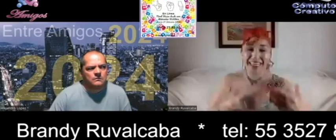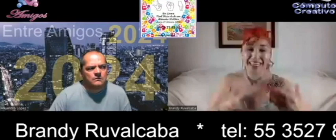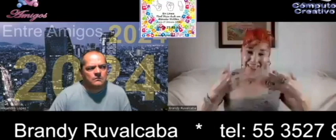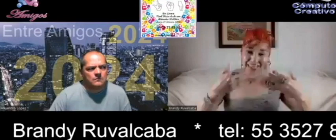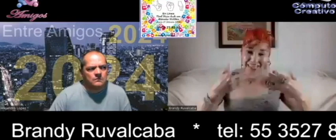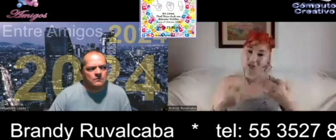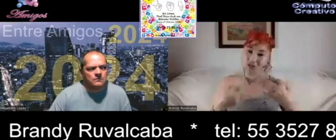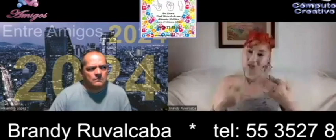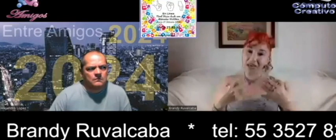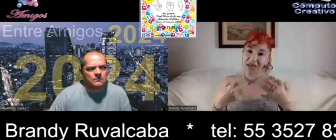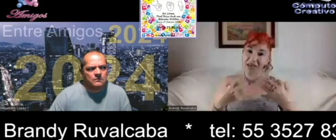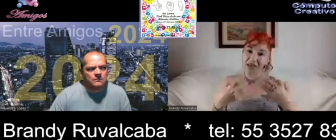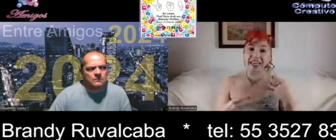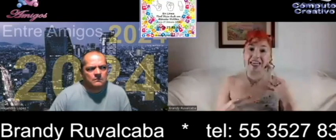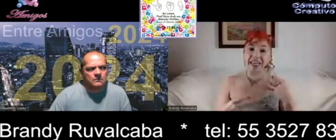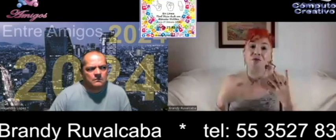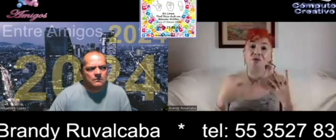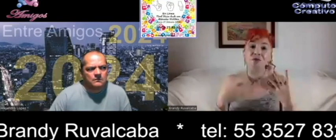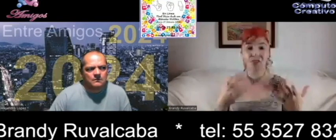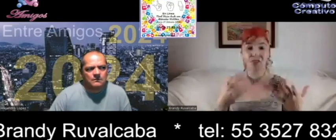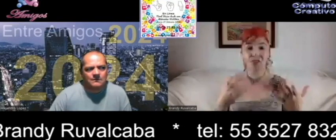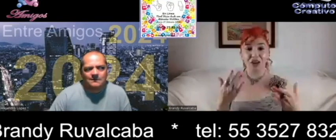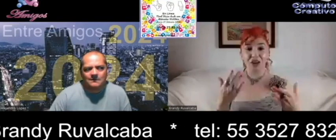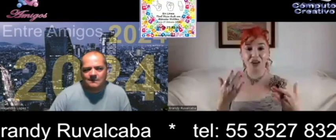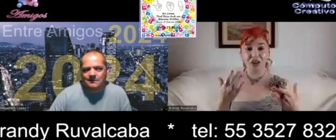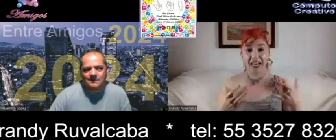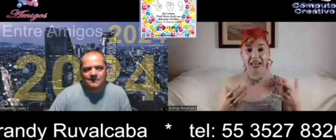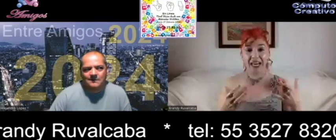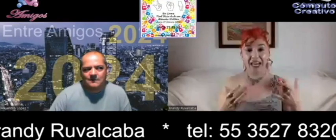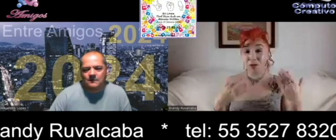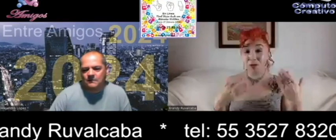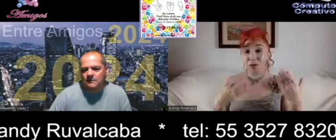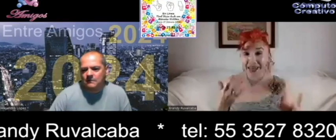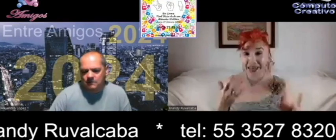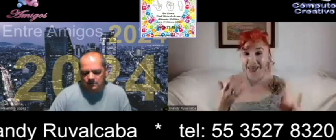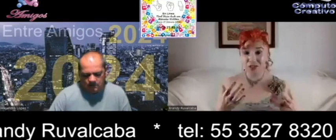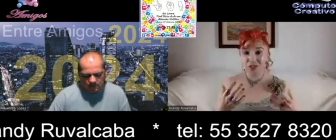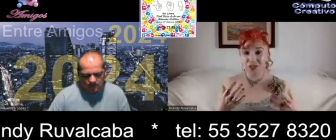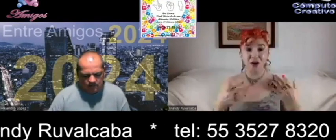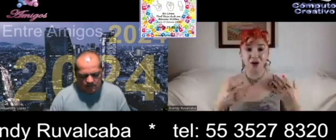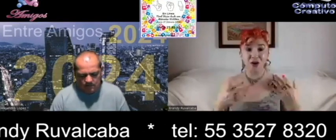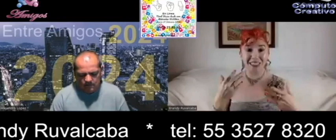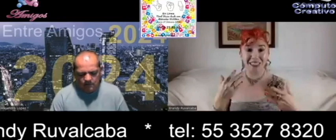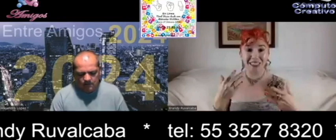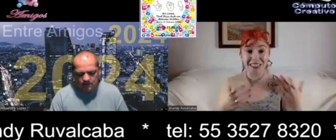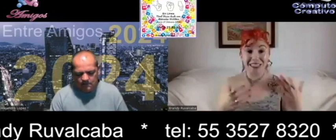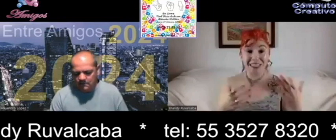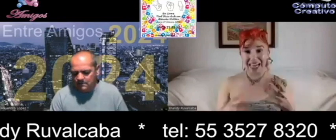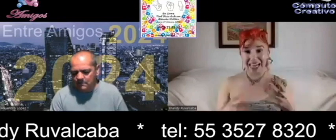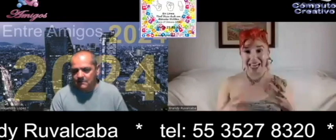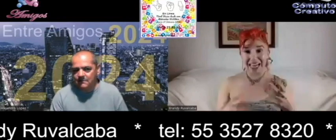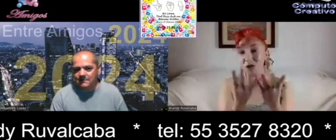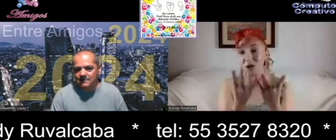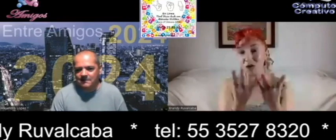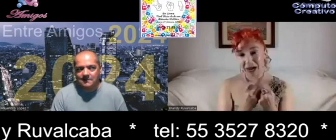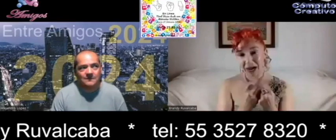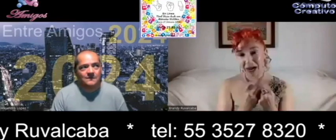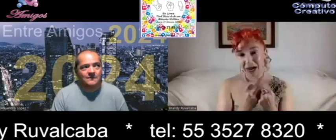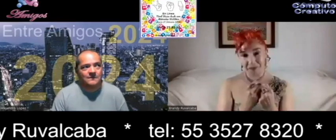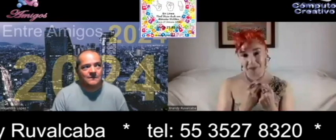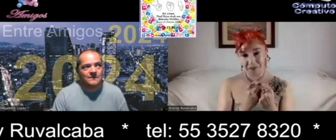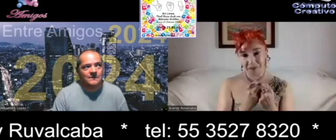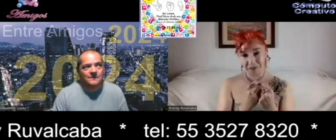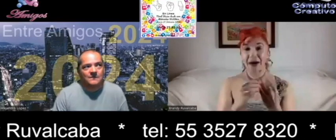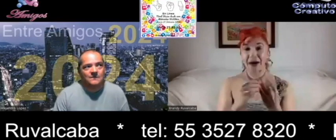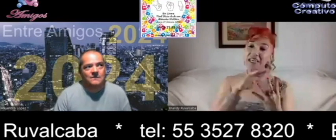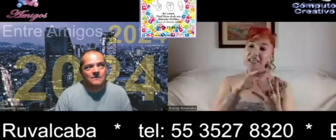sordos, regresar a su país e informar cuáles son las novedades o lo que se está haciendo a